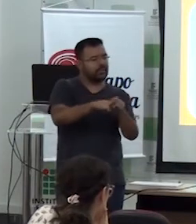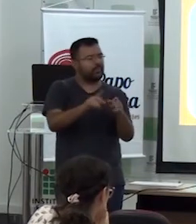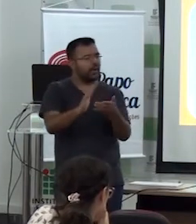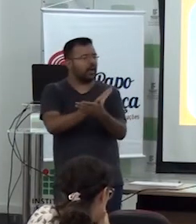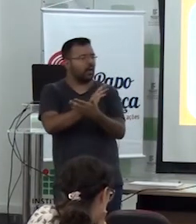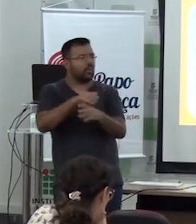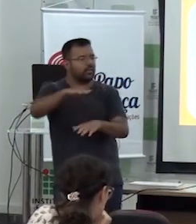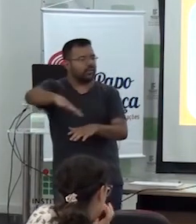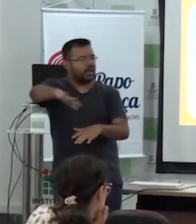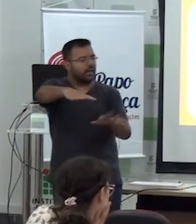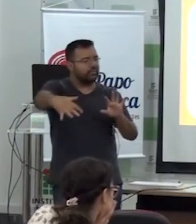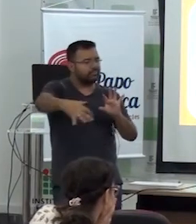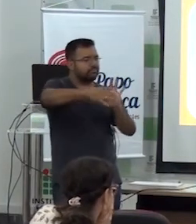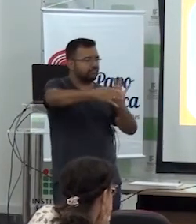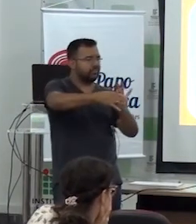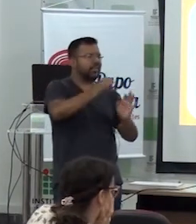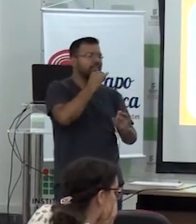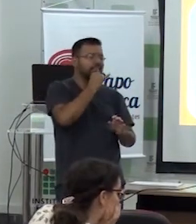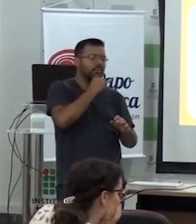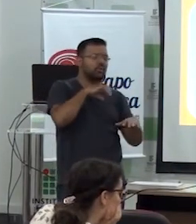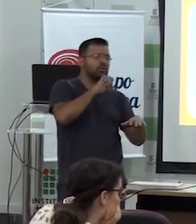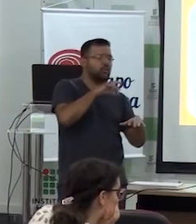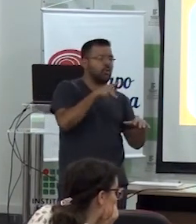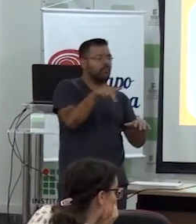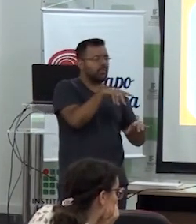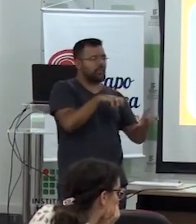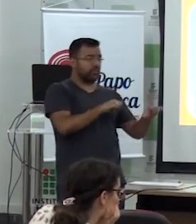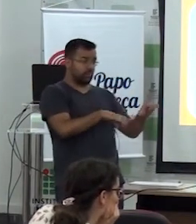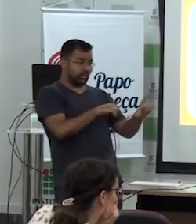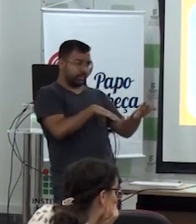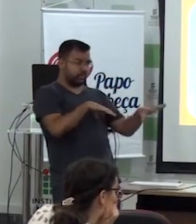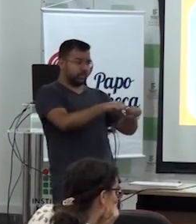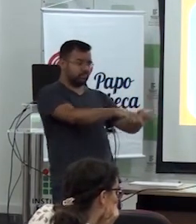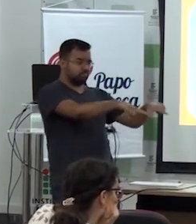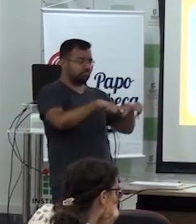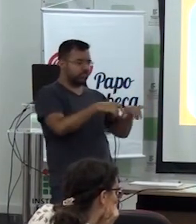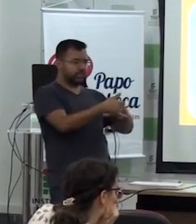necessariamente é professor com licenciatura em química, mas que atuam